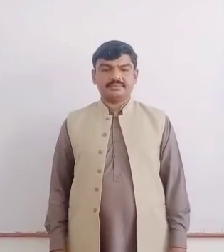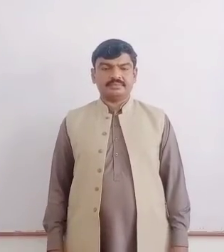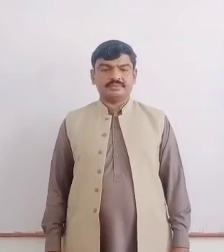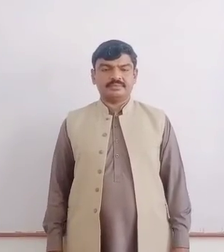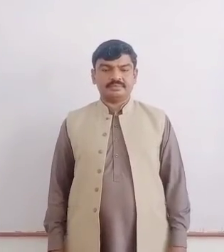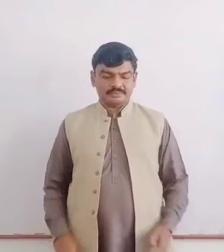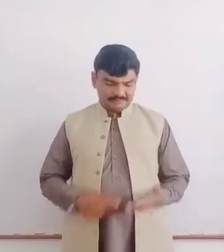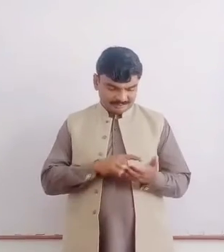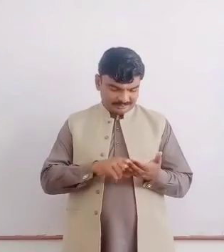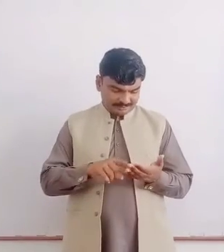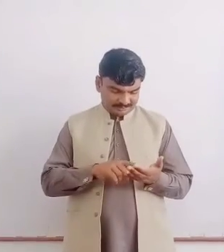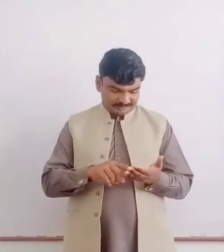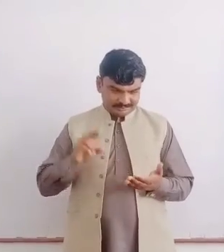नजूमी,